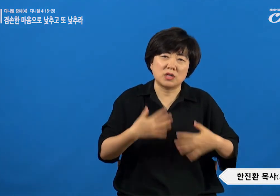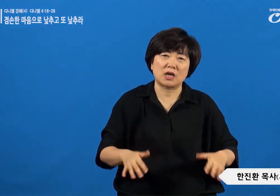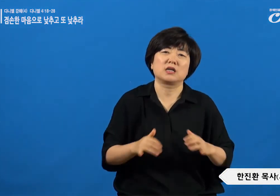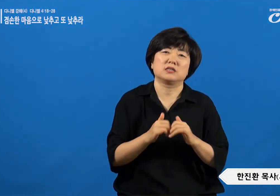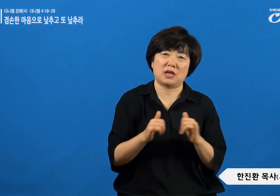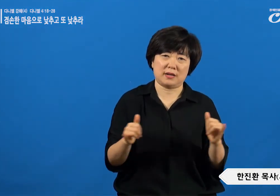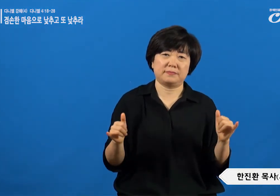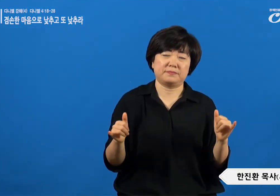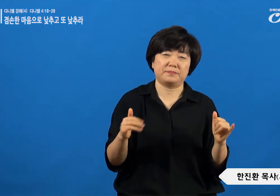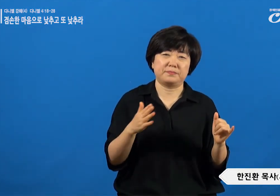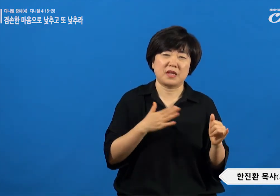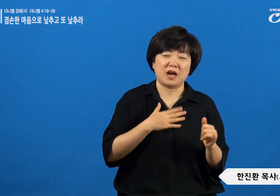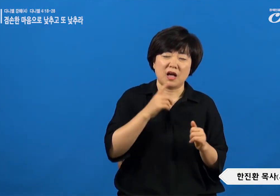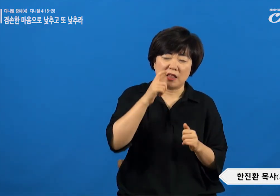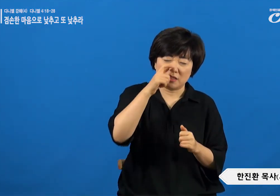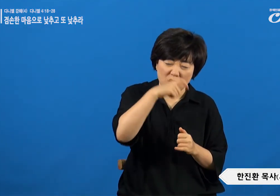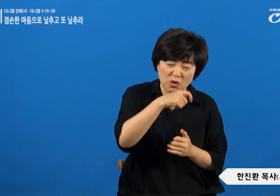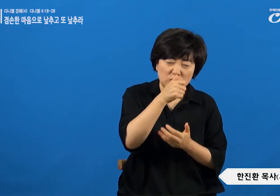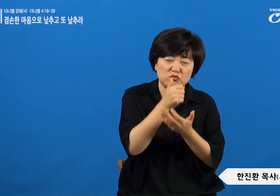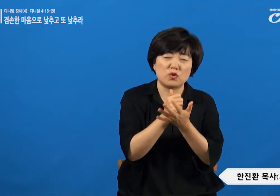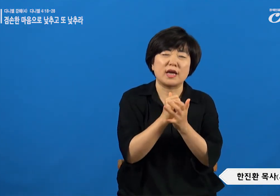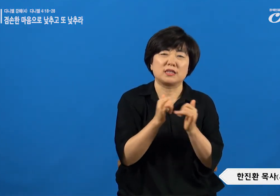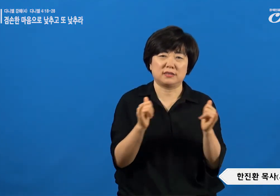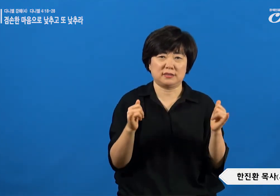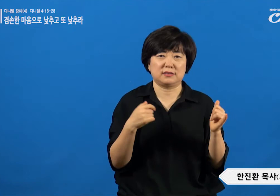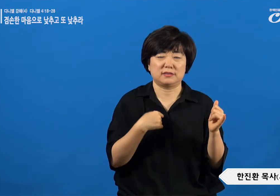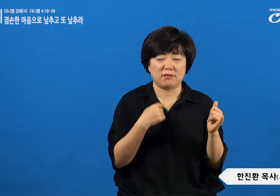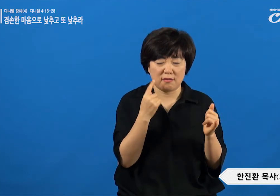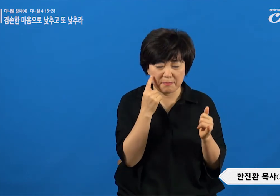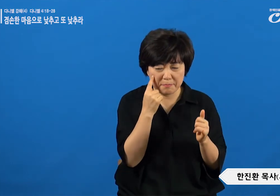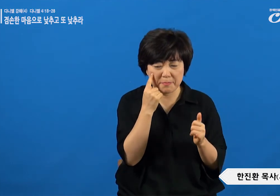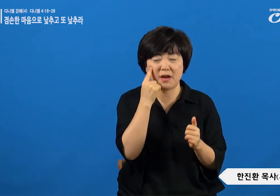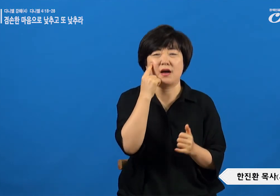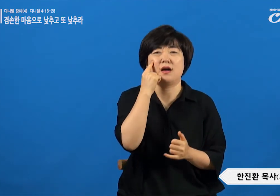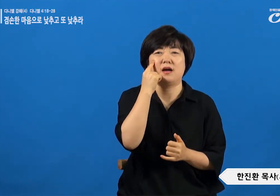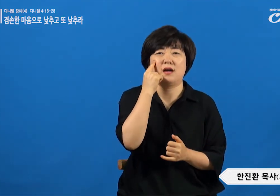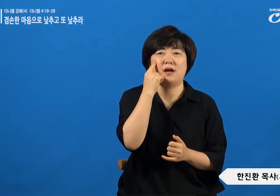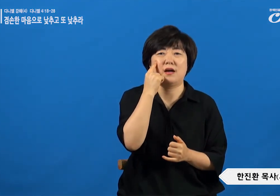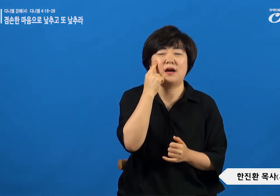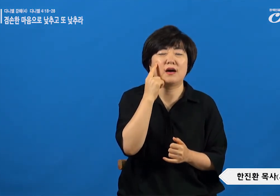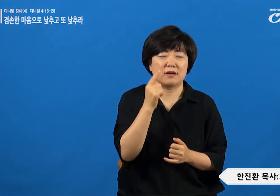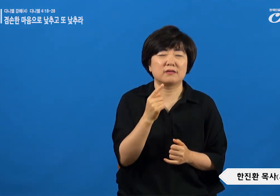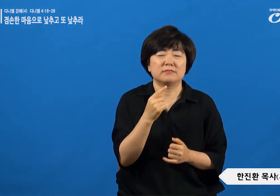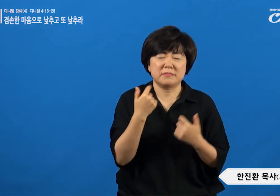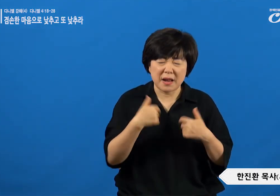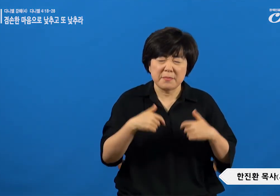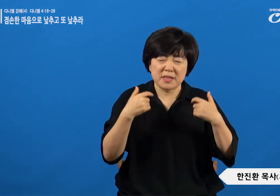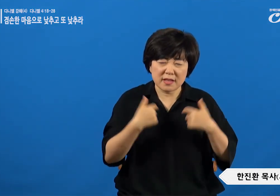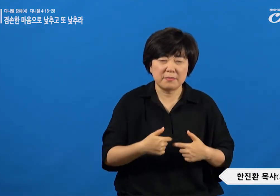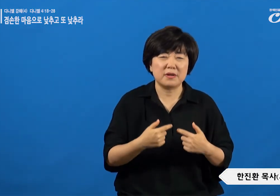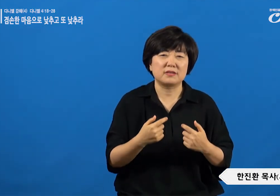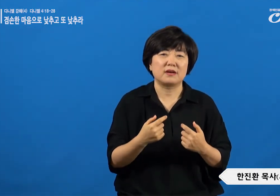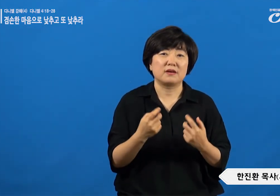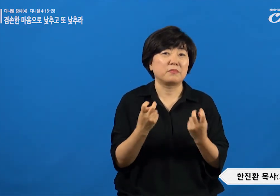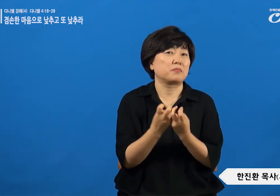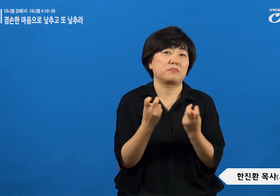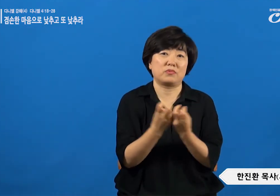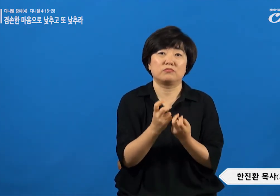사람인지, 내가 더러운 죄인인지를 깨닫는 그것밖에는 우리 방법이 없죠.